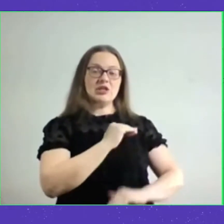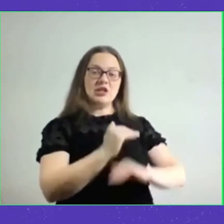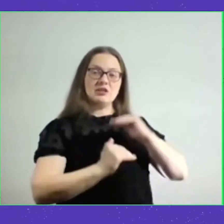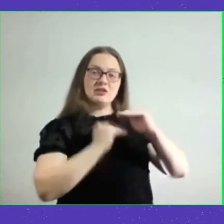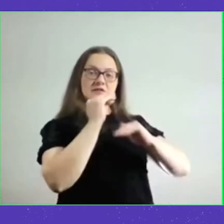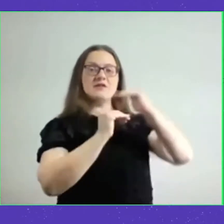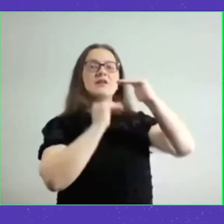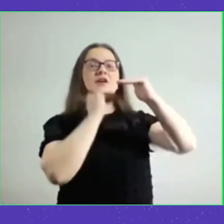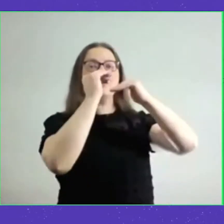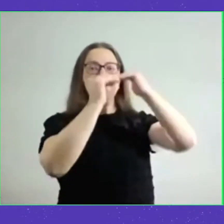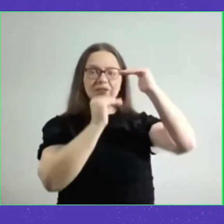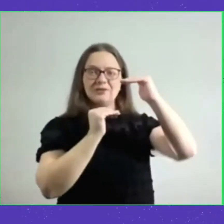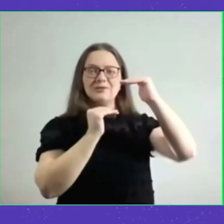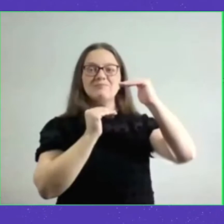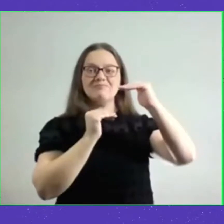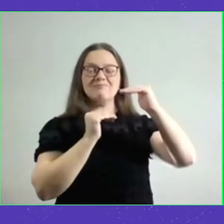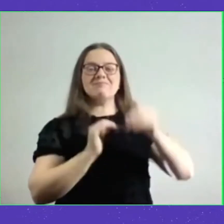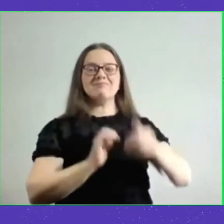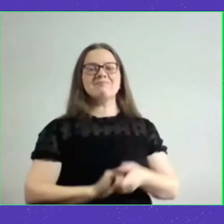Deixa eu avançar aqui, né?